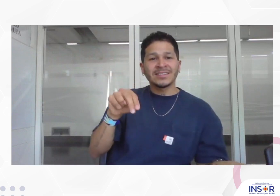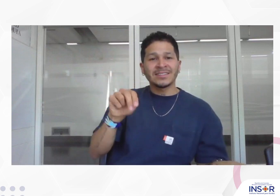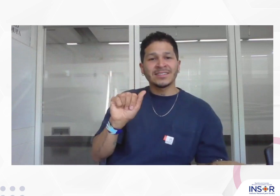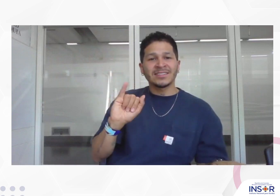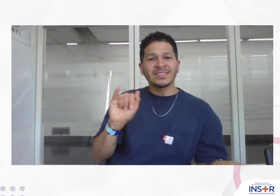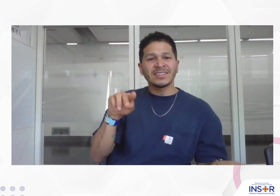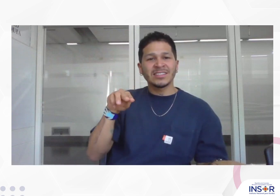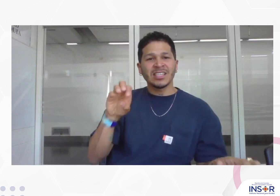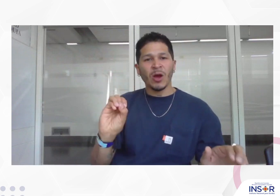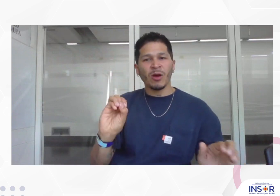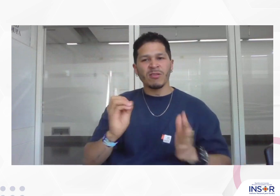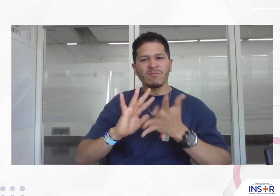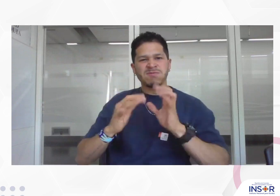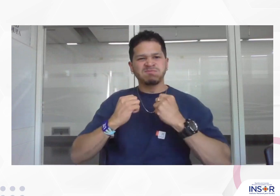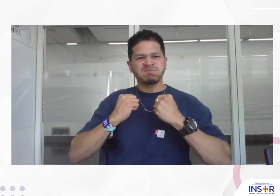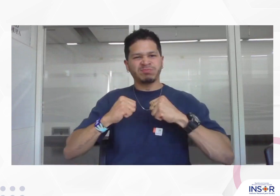eh,